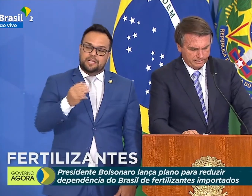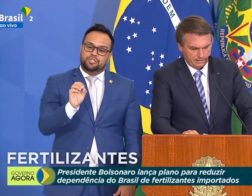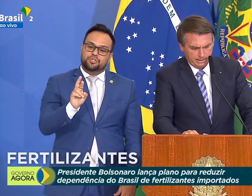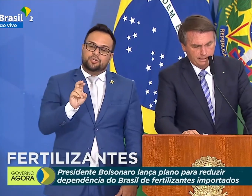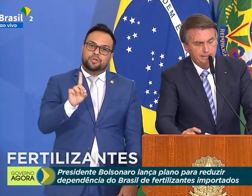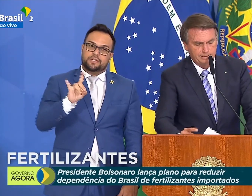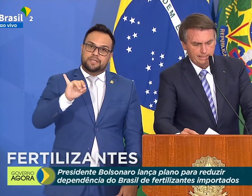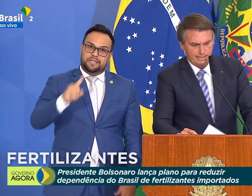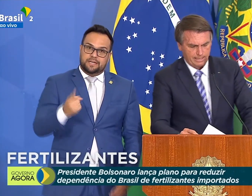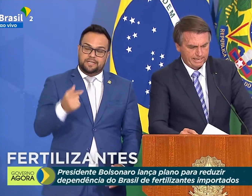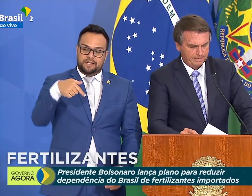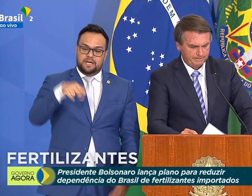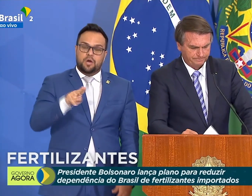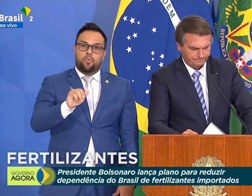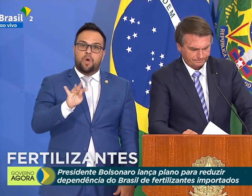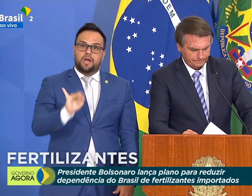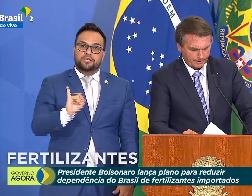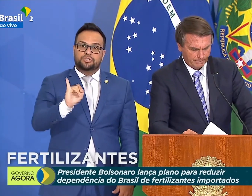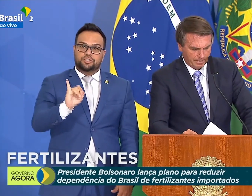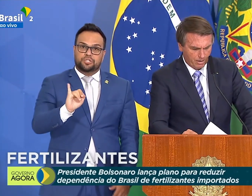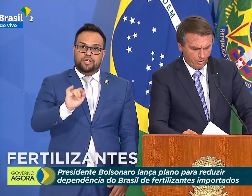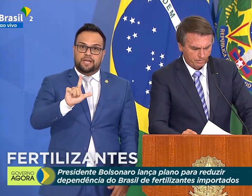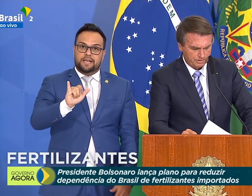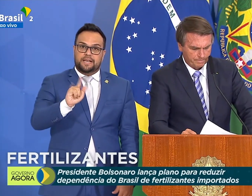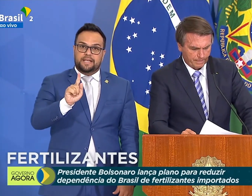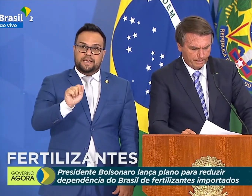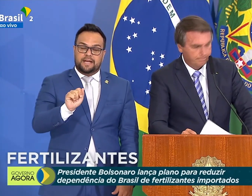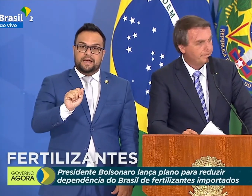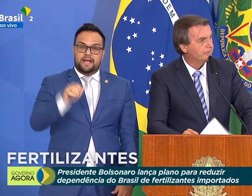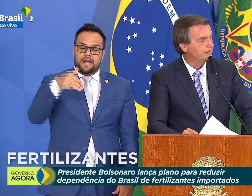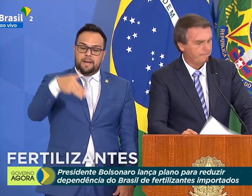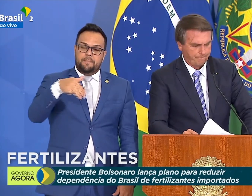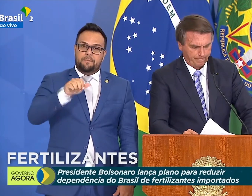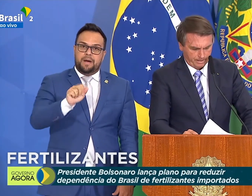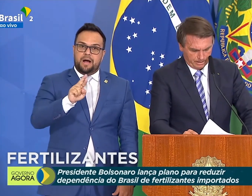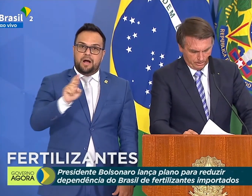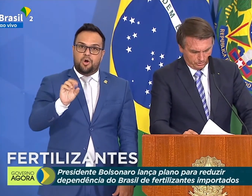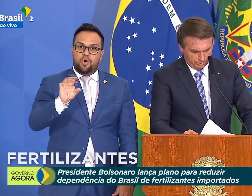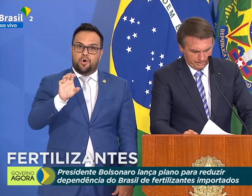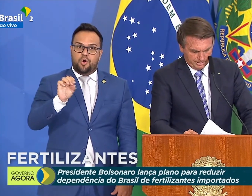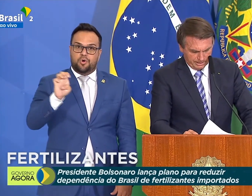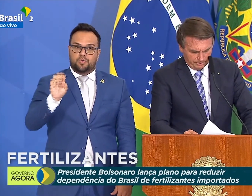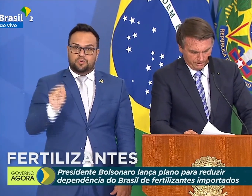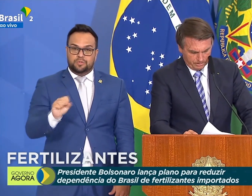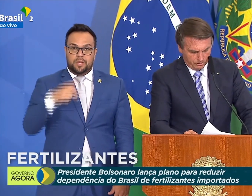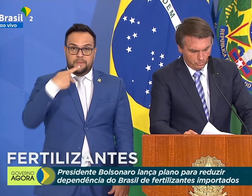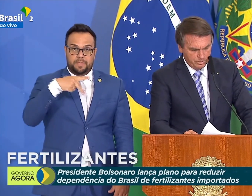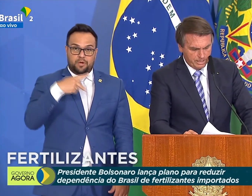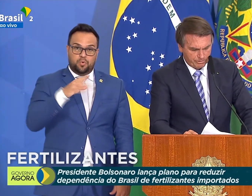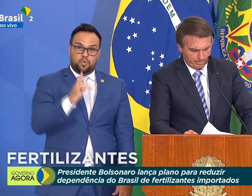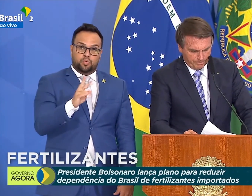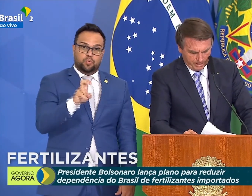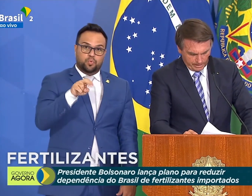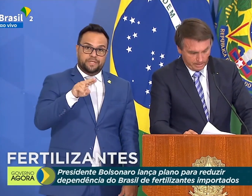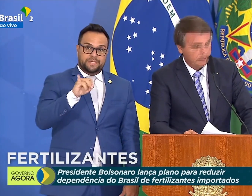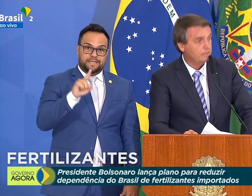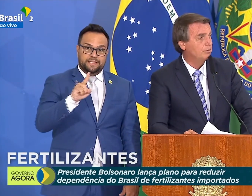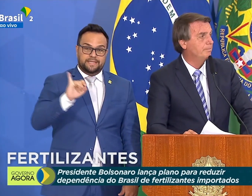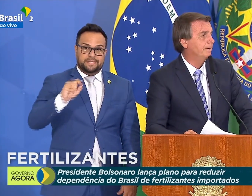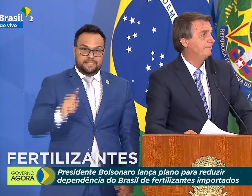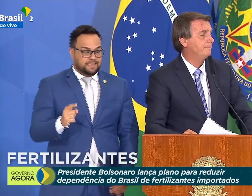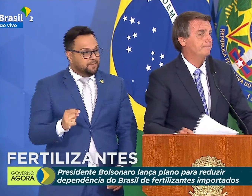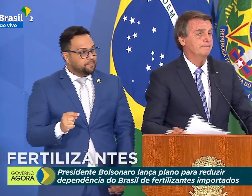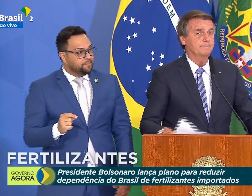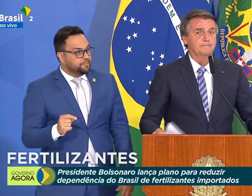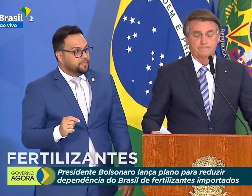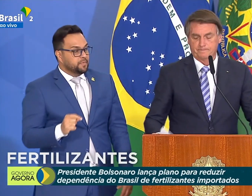Kuwait, Liga Árabe, Marrocos, Peru, Tunísia, União Europeia e